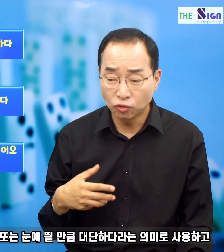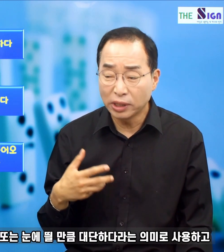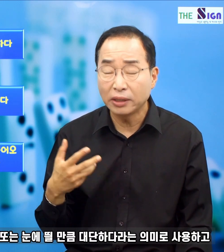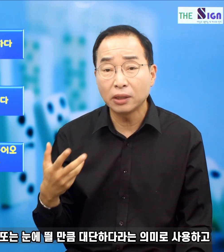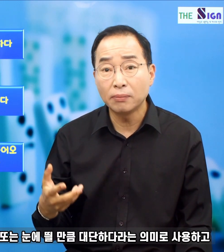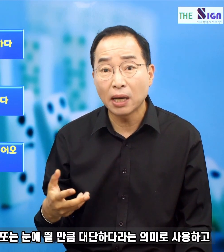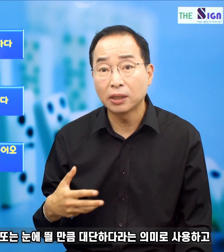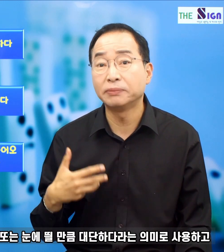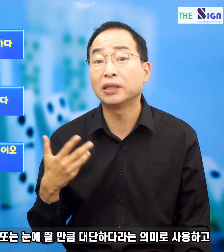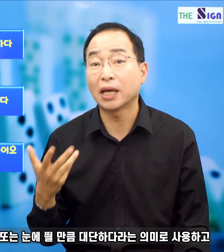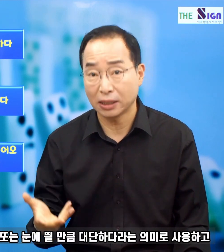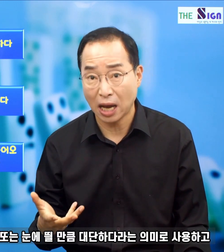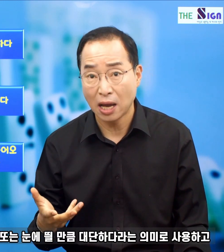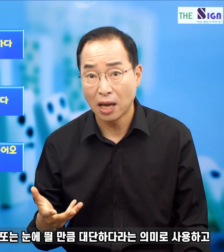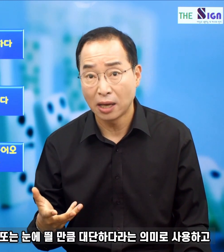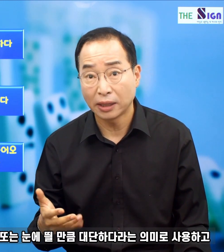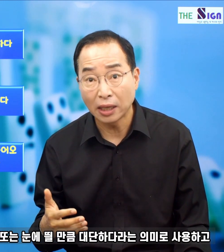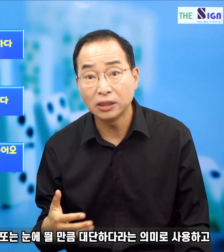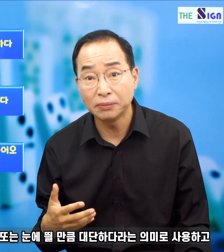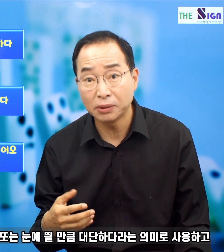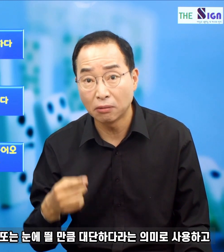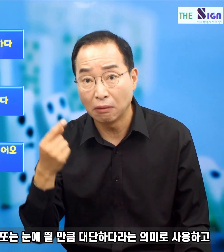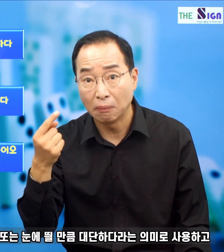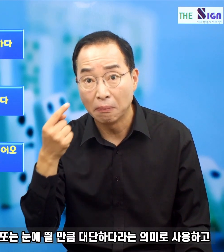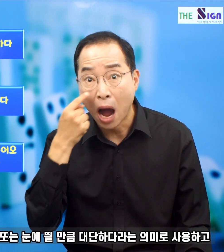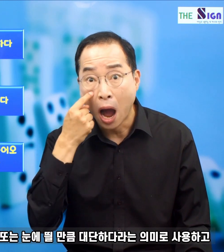눈에 띌 만큼 대단하다 라는 의미로